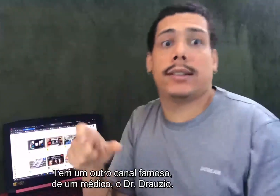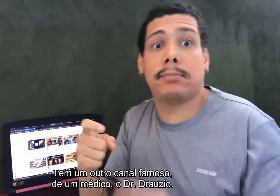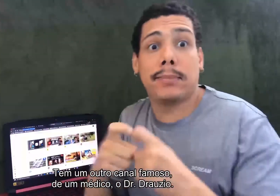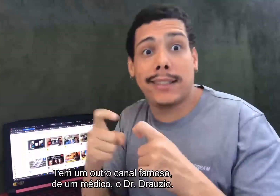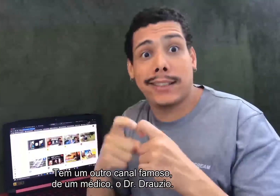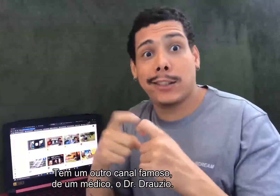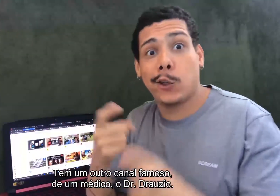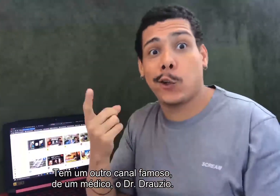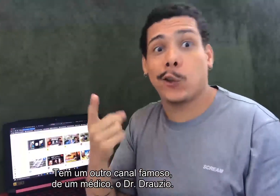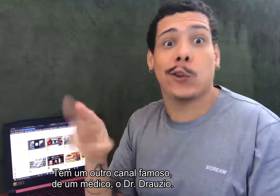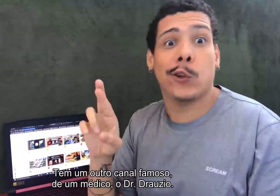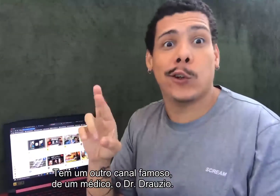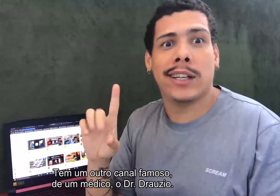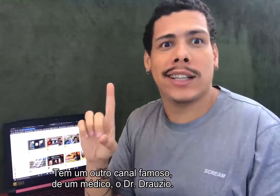médico, o Dr. Drauzio.